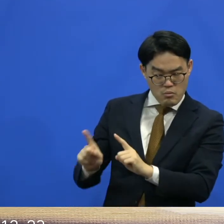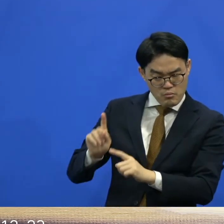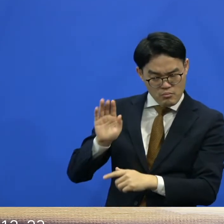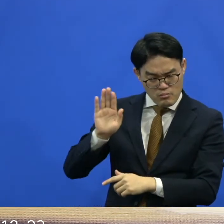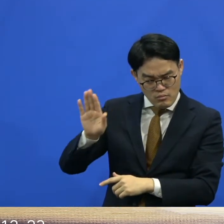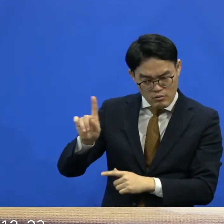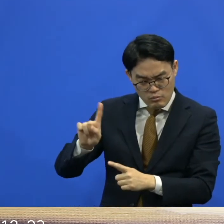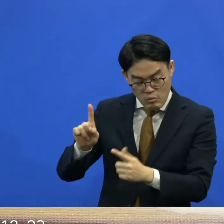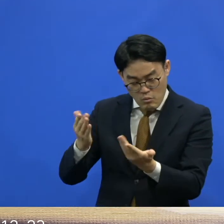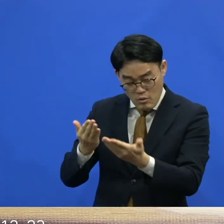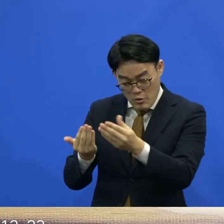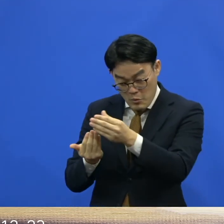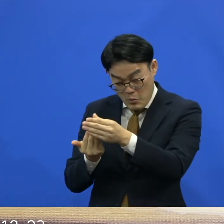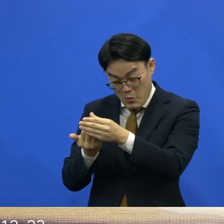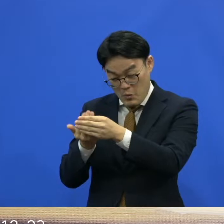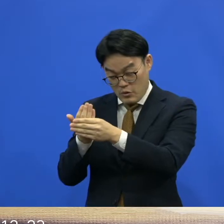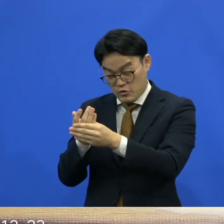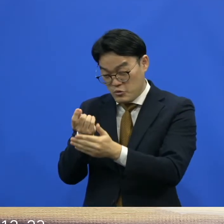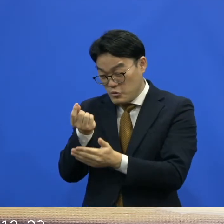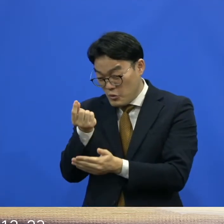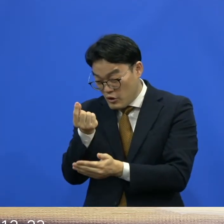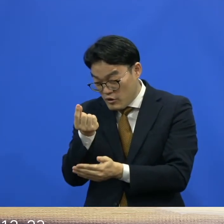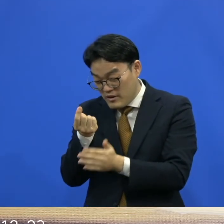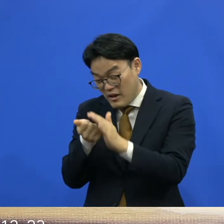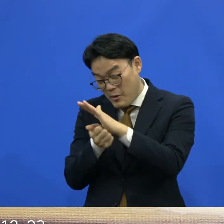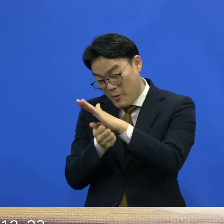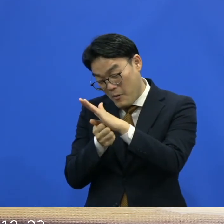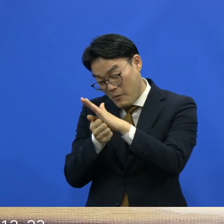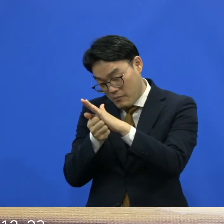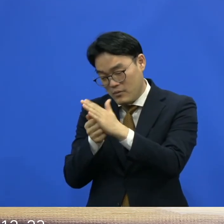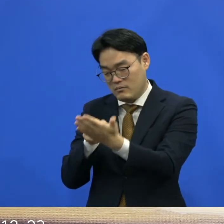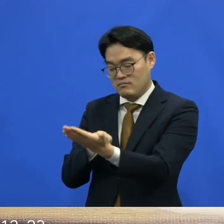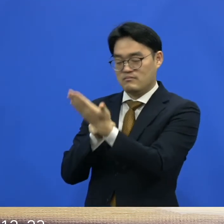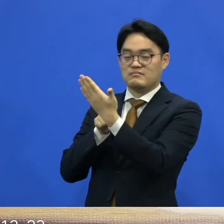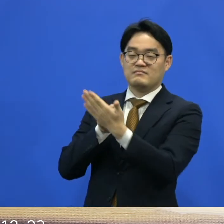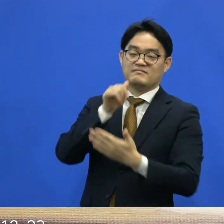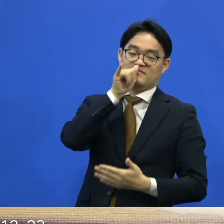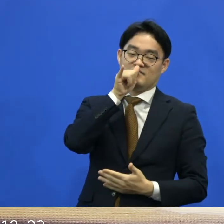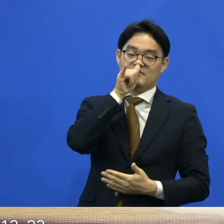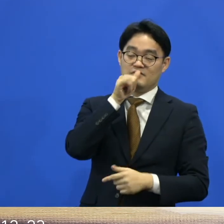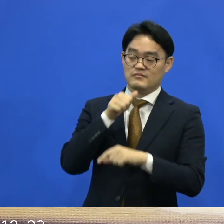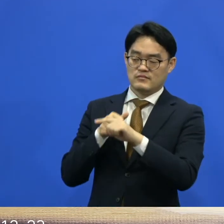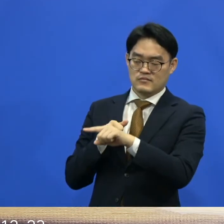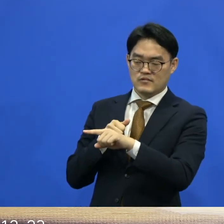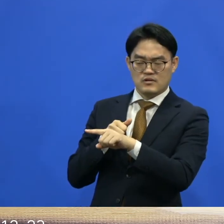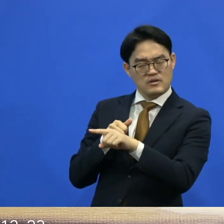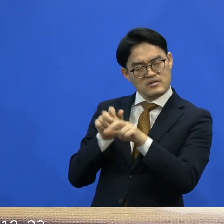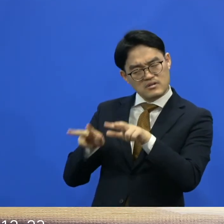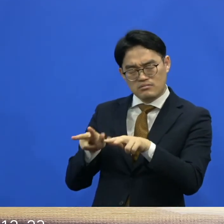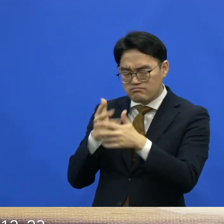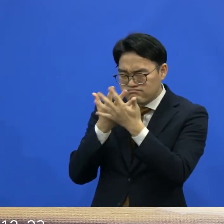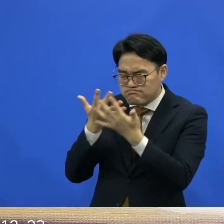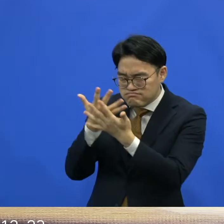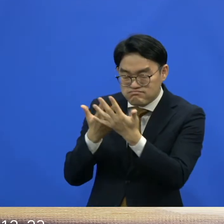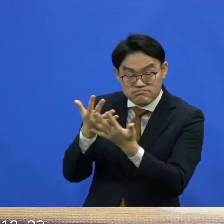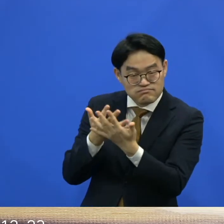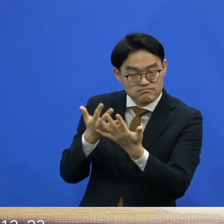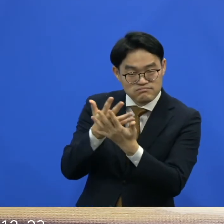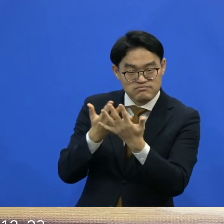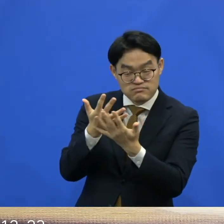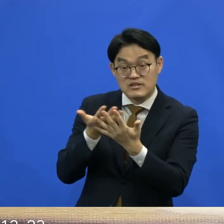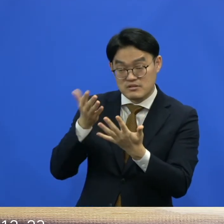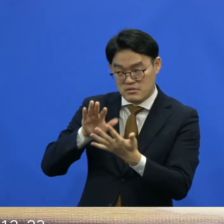그런데 지금은 이 퍼즐이 이 한 조각이 어디에 맞춰질지 알 수는 없습니다. 어느 날 요셉이